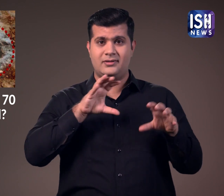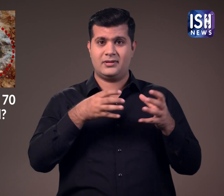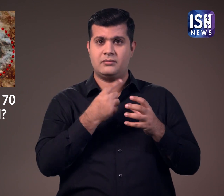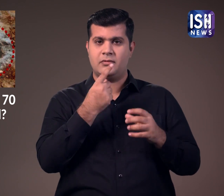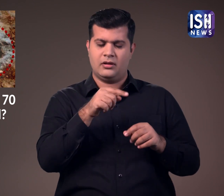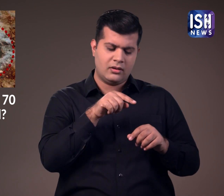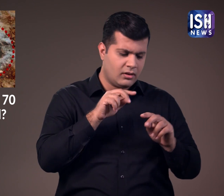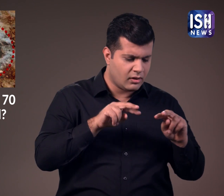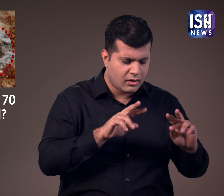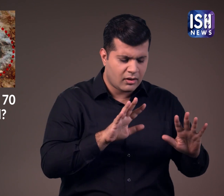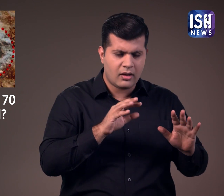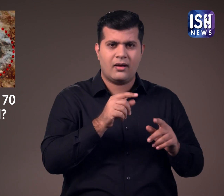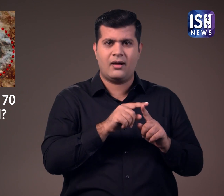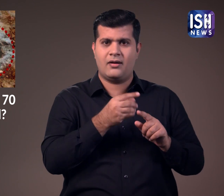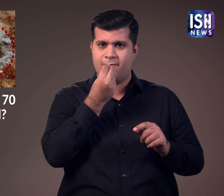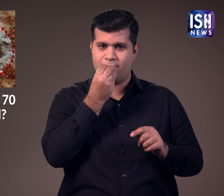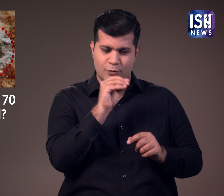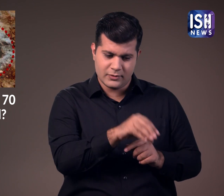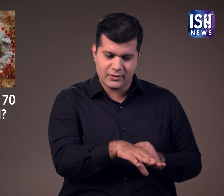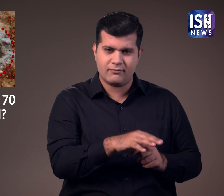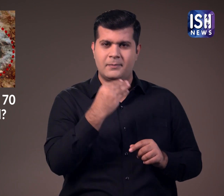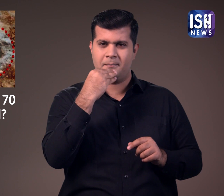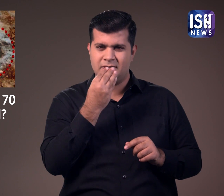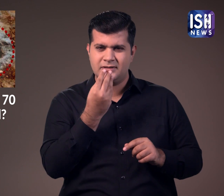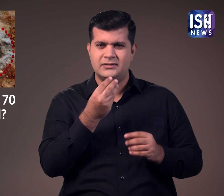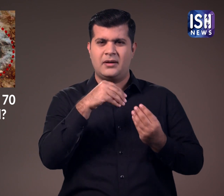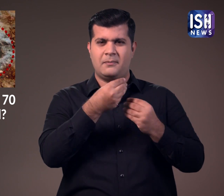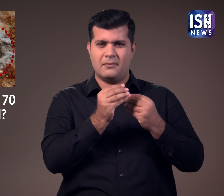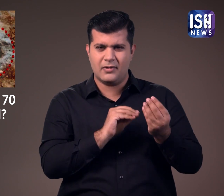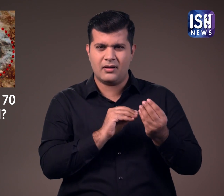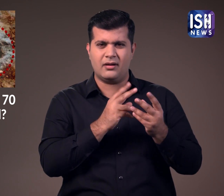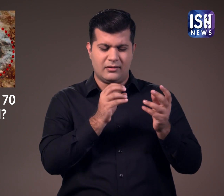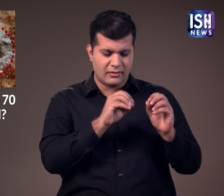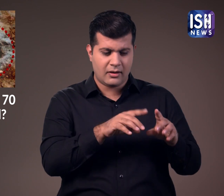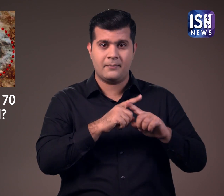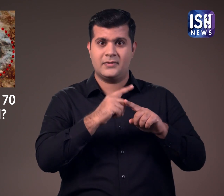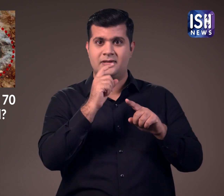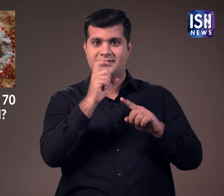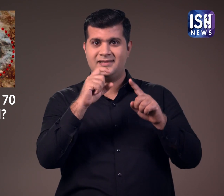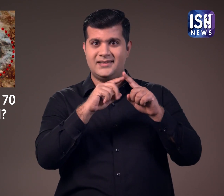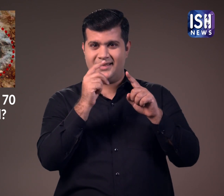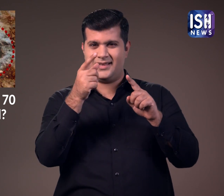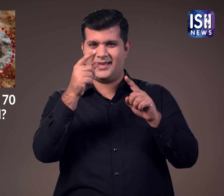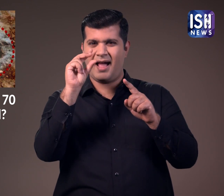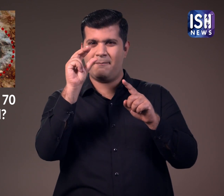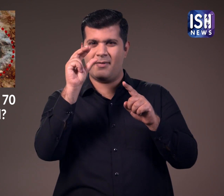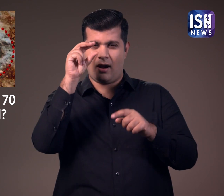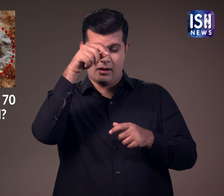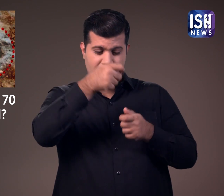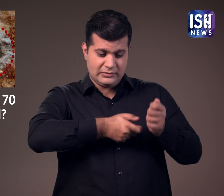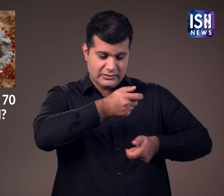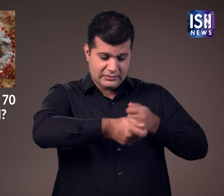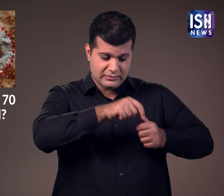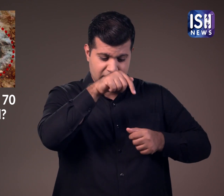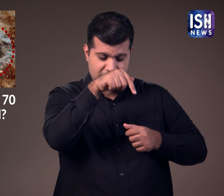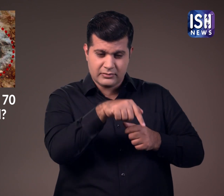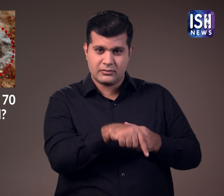डॉक्टरों ने बच्चे को बिस्किट और केला दिया एक कैमेरा भी नीचे उतारा गया जिसे पता चला कि वह